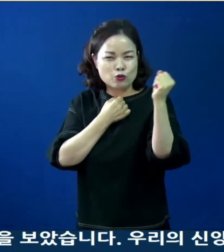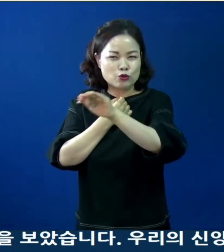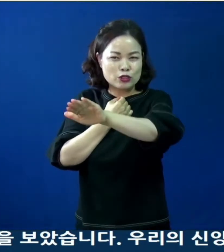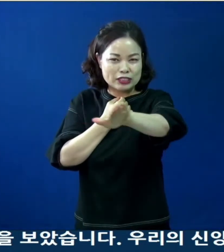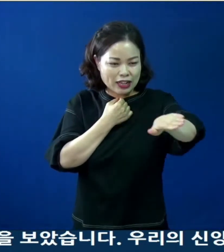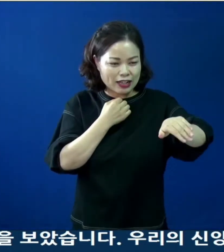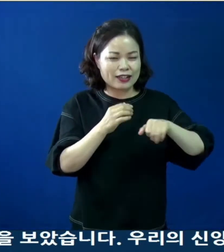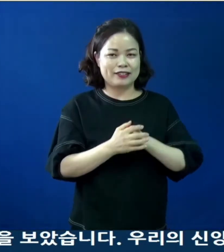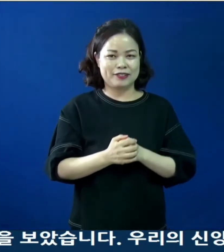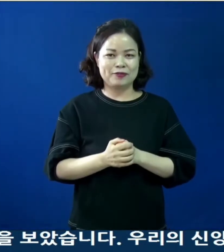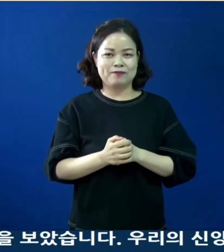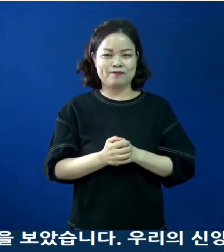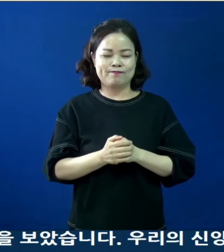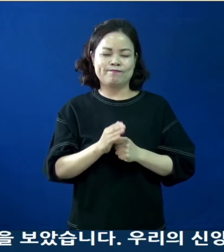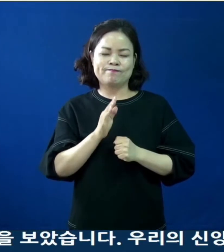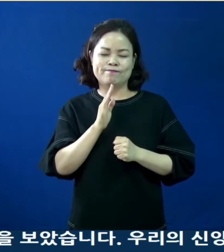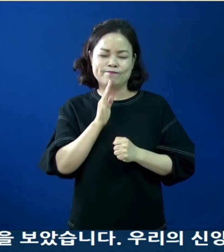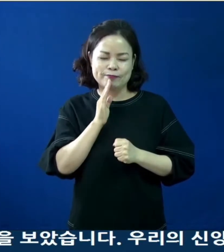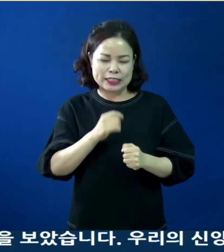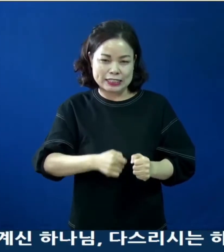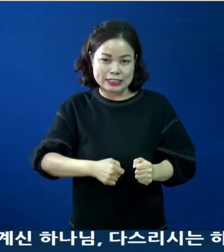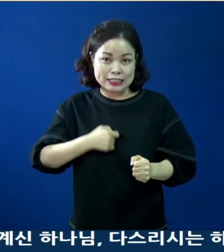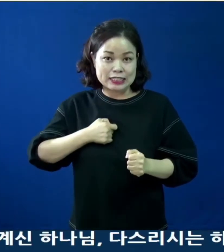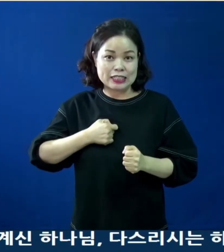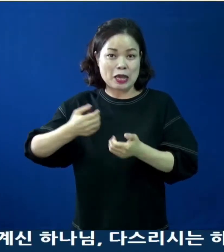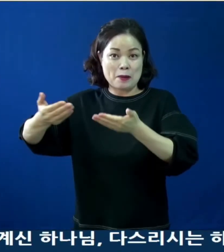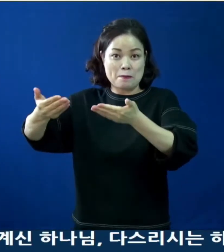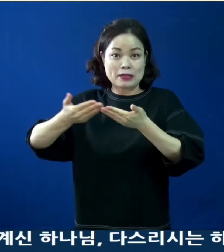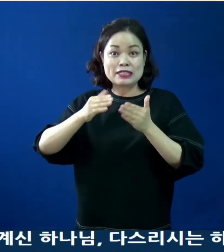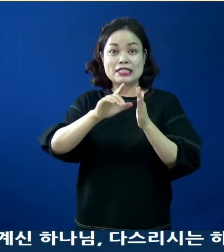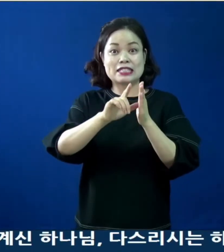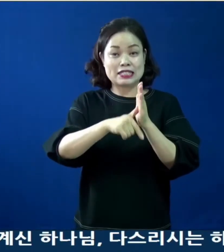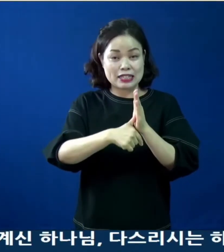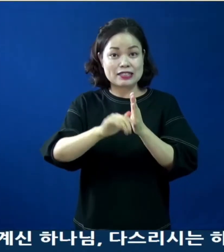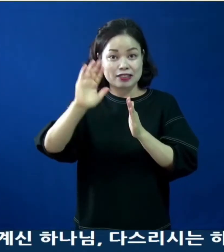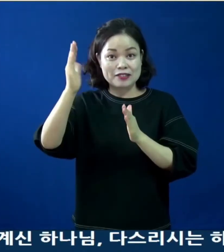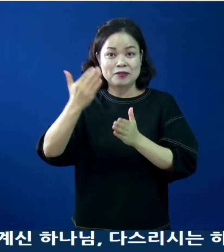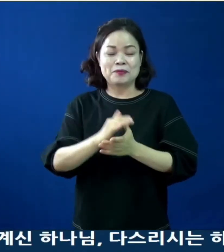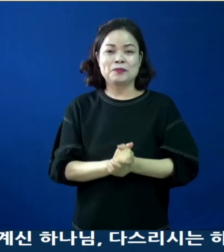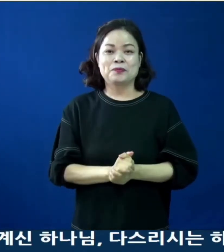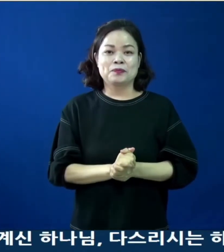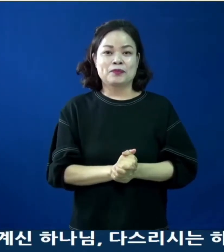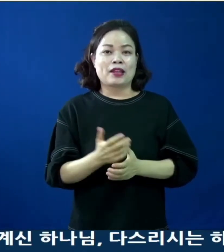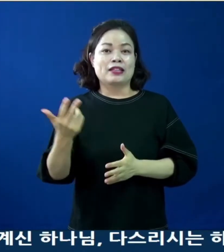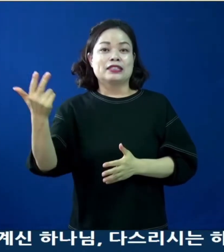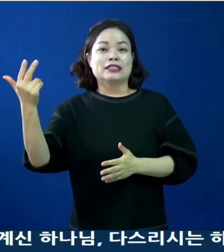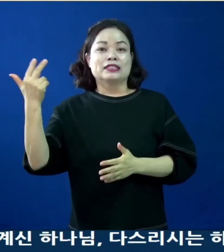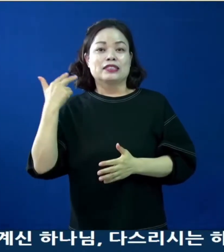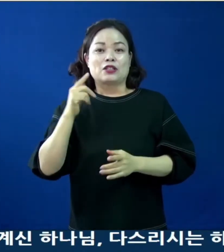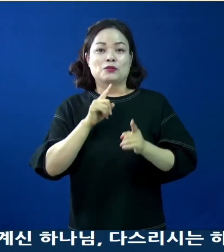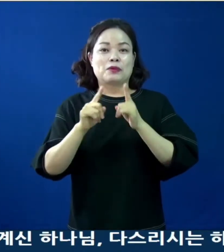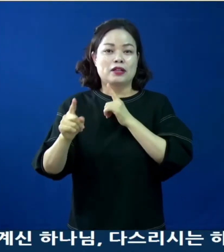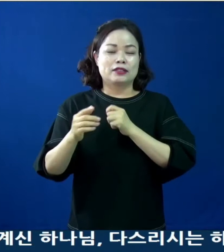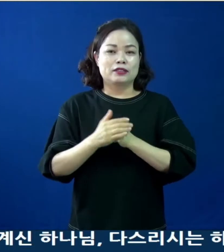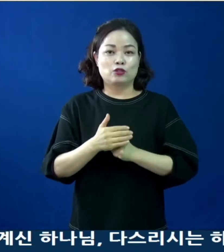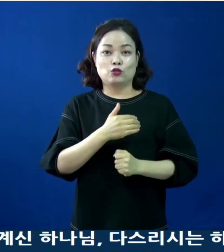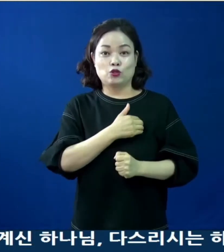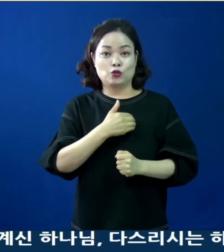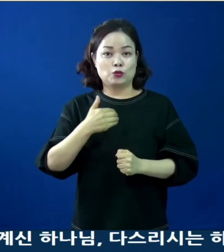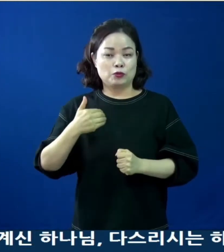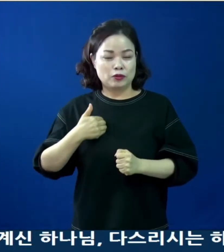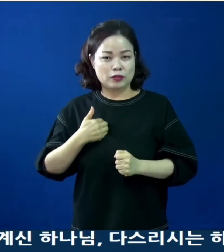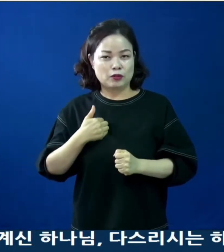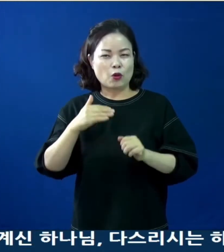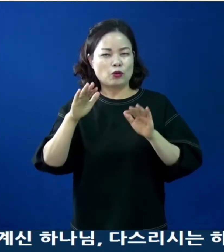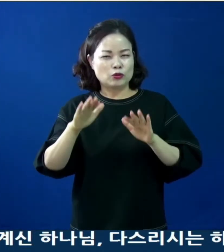우리가 진실되게 받아들일 수 있는 이 시간이 되어야 되는 거죠. 그래서 지난주 말씀에는 충분히 다루지